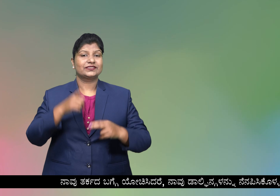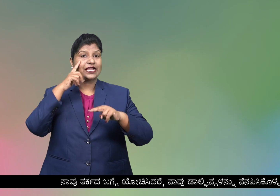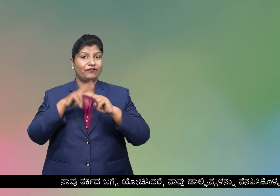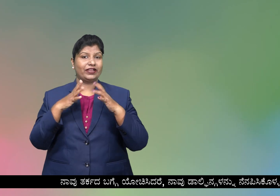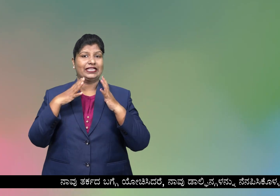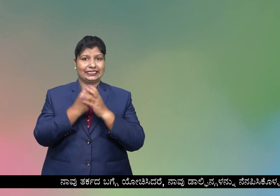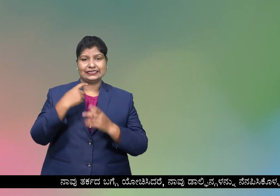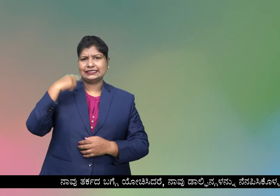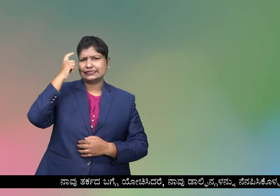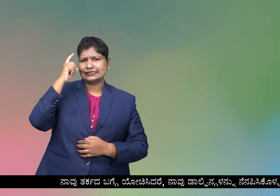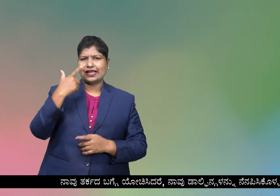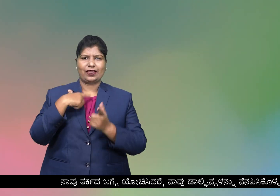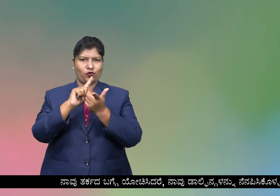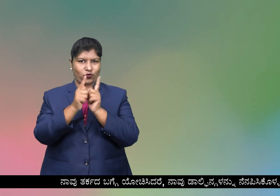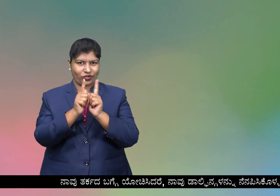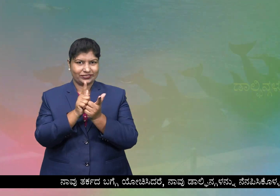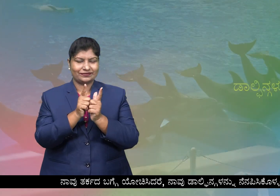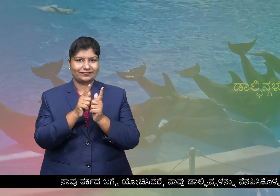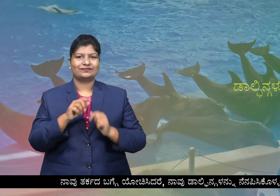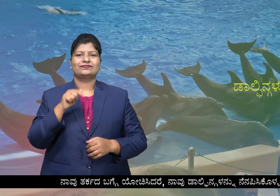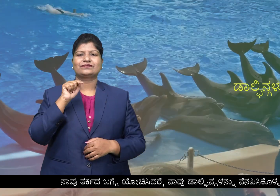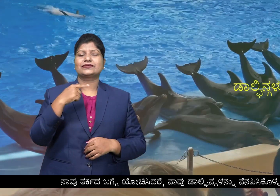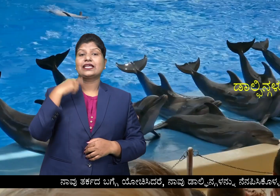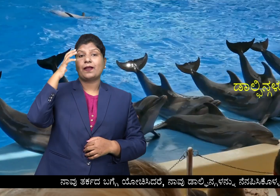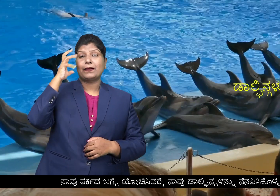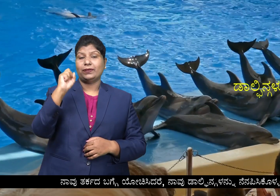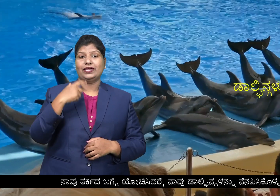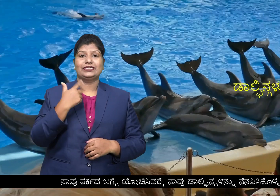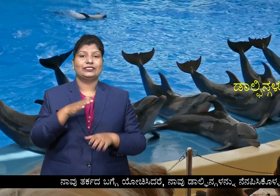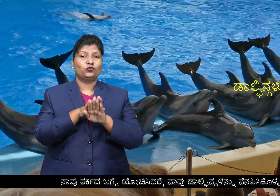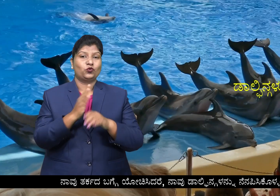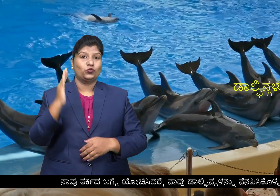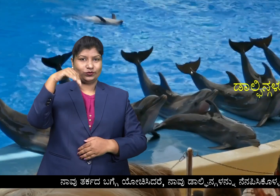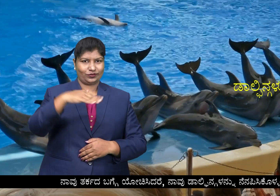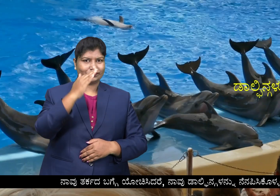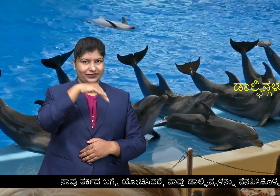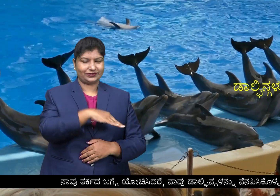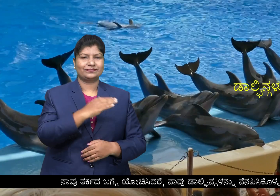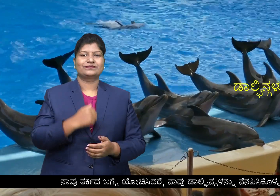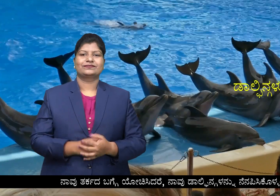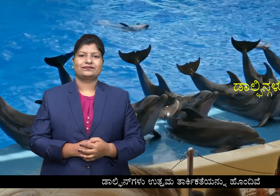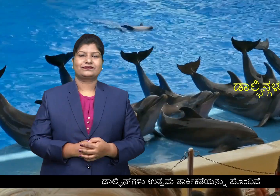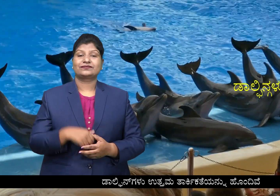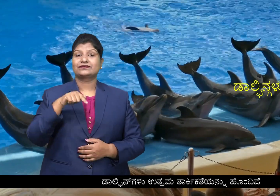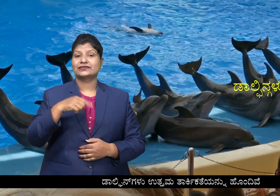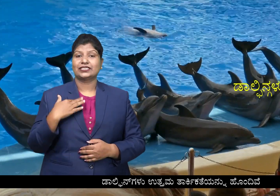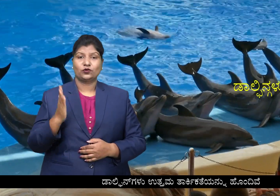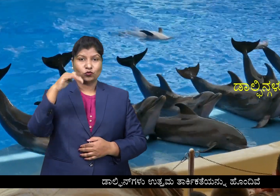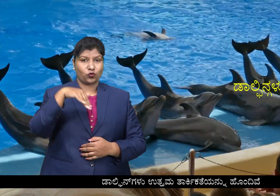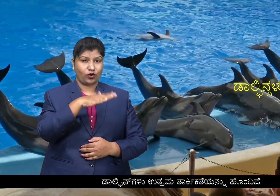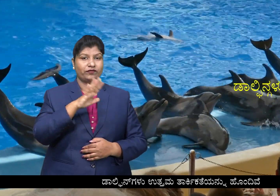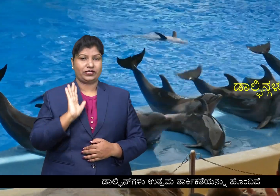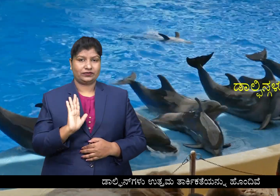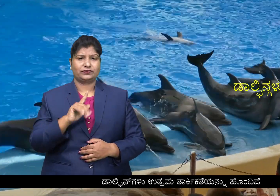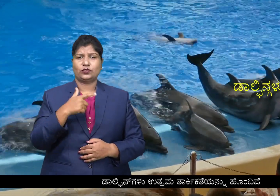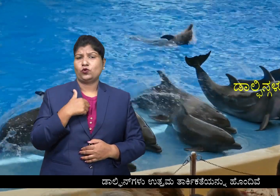ನಾವು ತರ್ಕದ ಬಗ್ಗೆ ಯೋಚಿಸಿದರೆ ನಾವು ಡಾಲ್ಫಿನ್ಗಳನ್ನ ನೆನಪಿಸಿಕೊಳ್ಳಬೇಕು. ಡಾಲ್ಫಿನ್ಗಳು